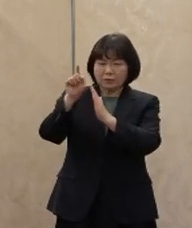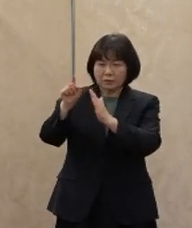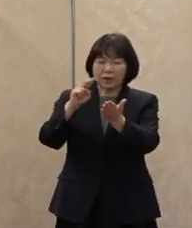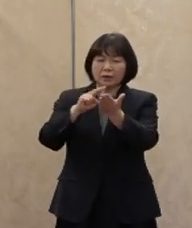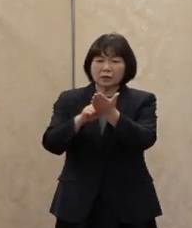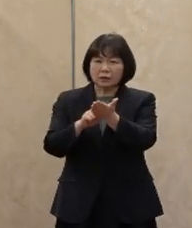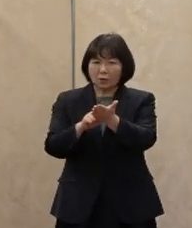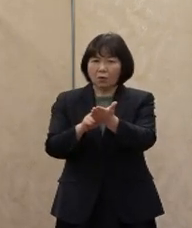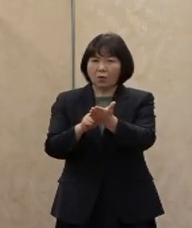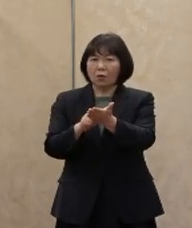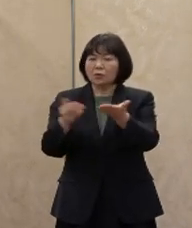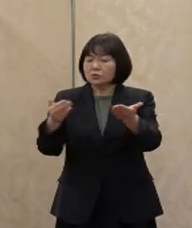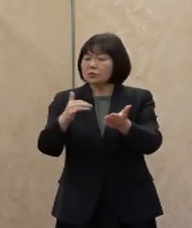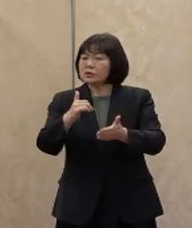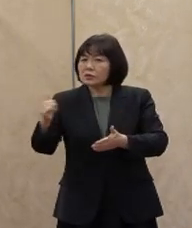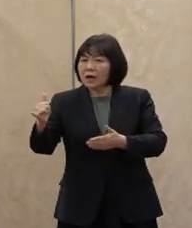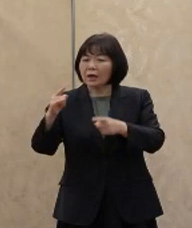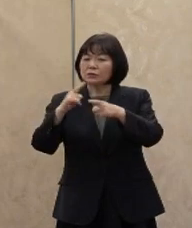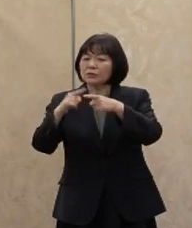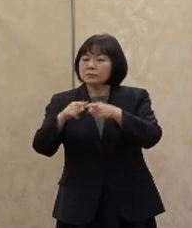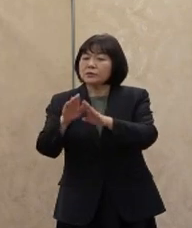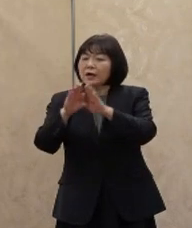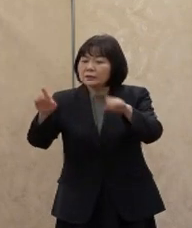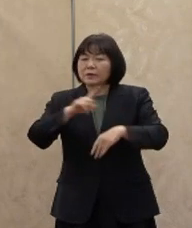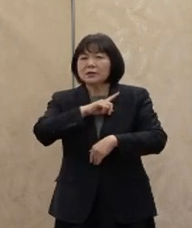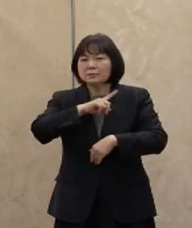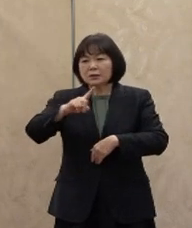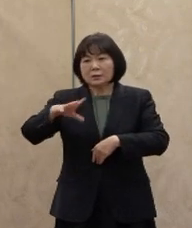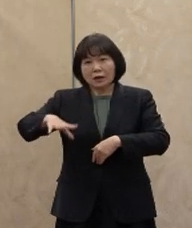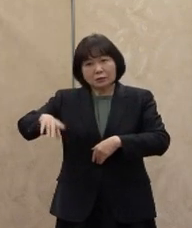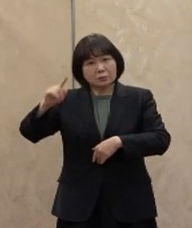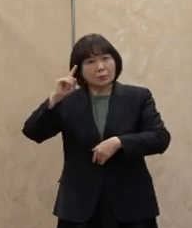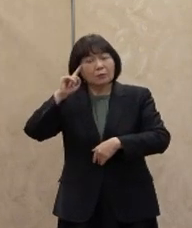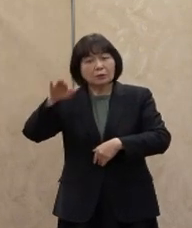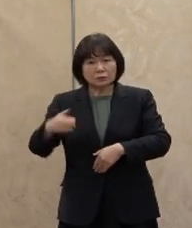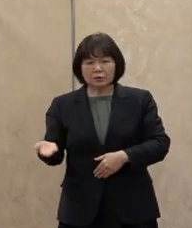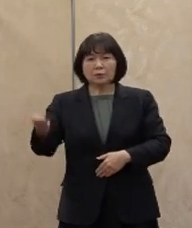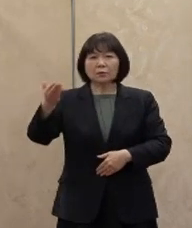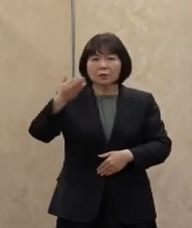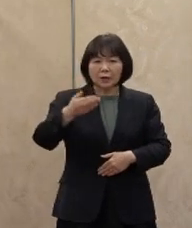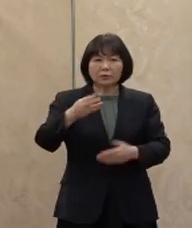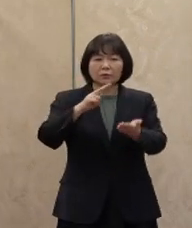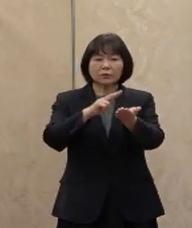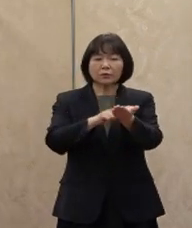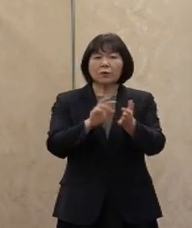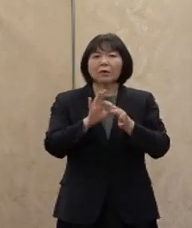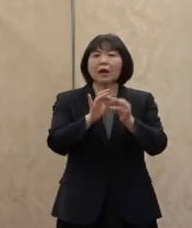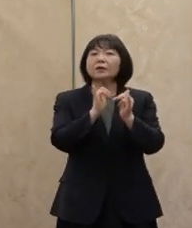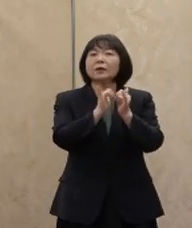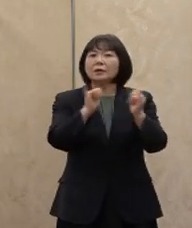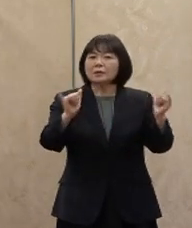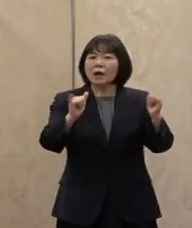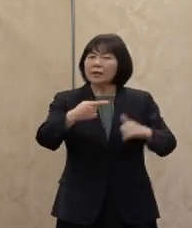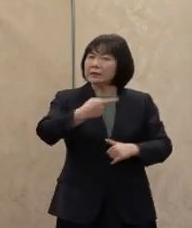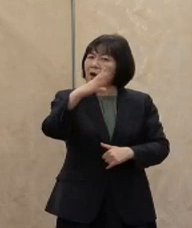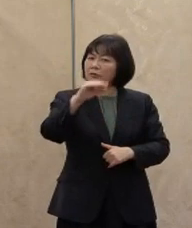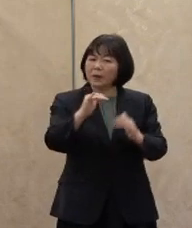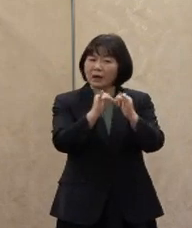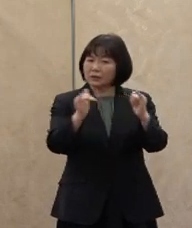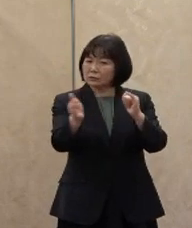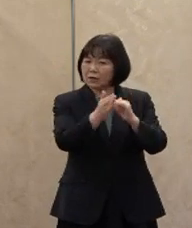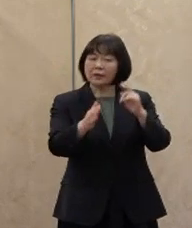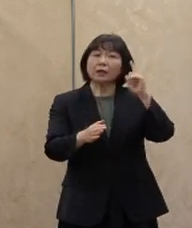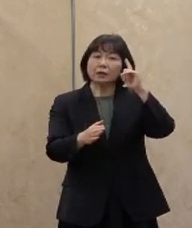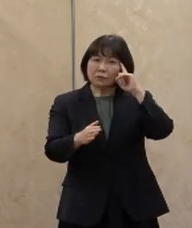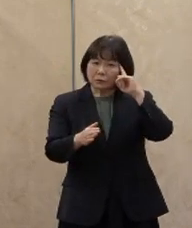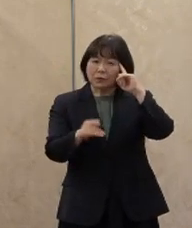療従事者の一部に始めると、これが多分一番最初になると思います。そしてその後医療関係者100万人ぐらいだったと思いますけれども、100